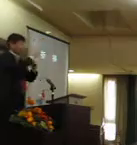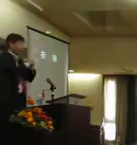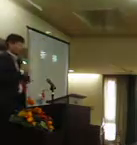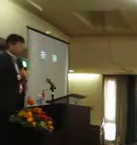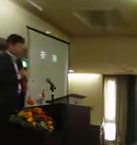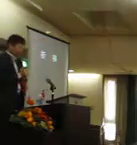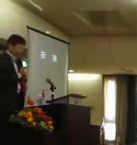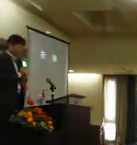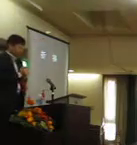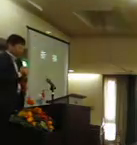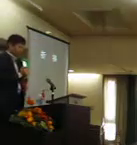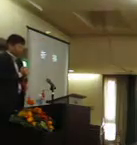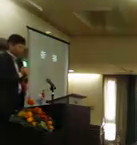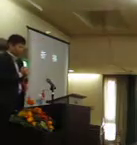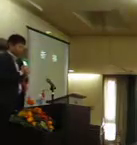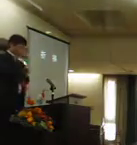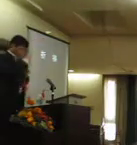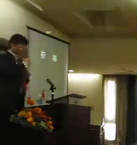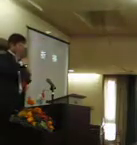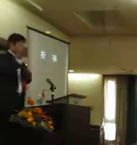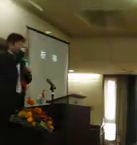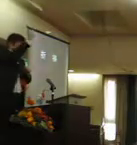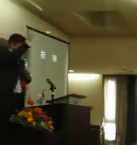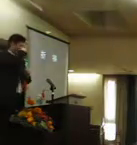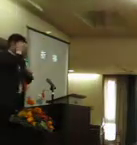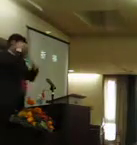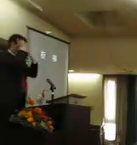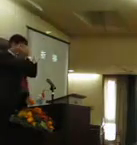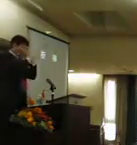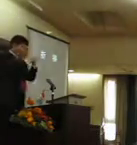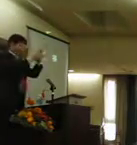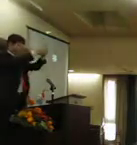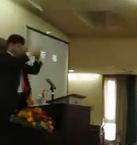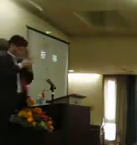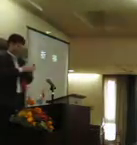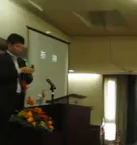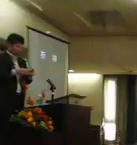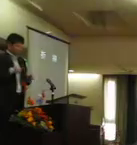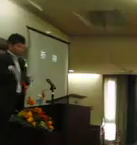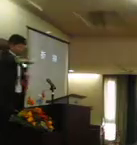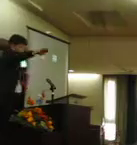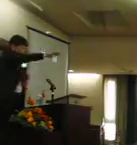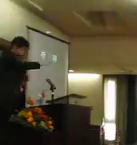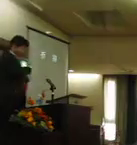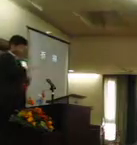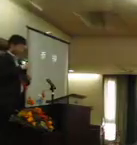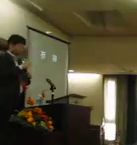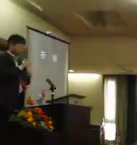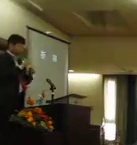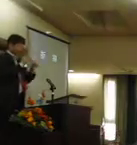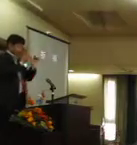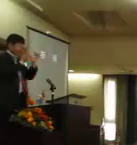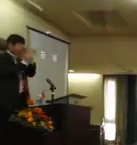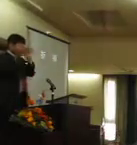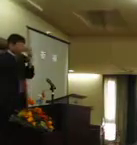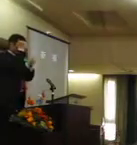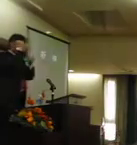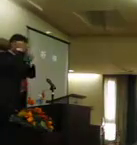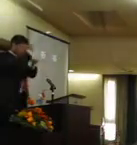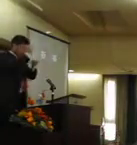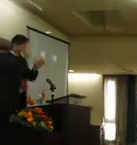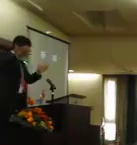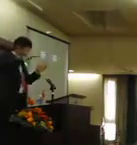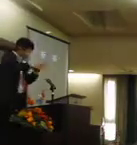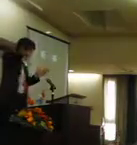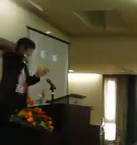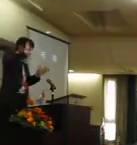ができることをありがとうございます。また神様の憐れみによって、私たち